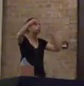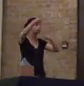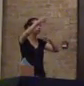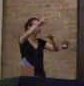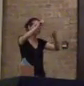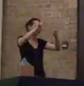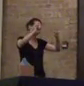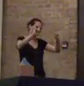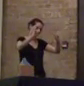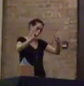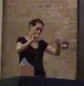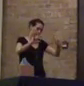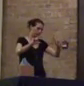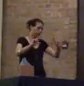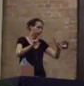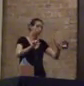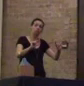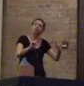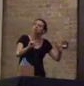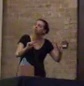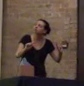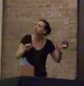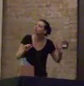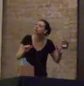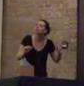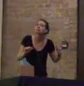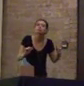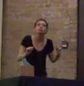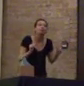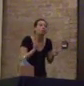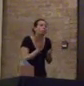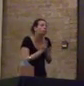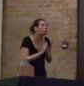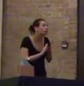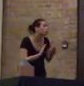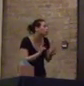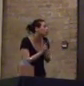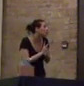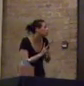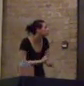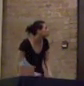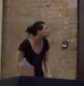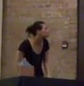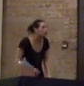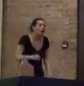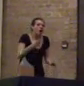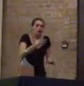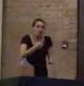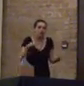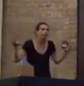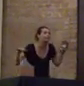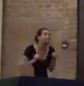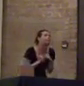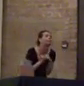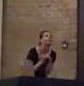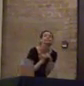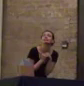E aquele redemoinho foi diminuindo, diminuindo, até que ele cessou. E o filho do